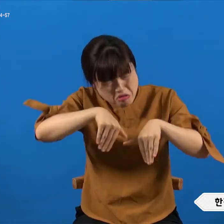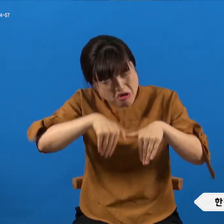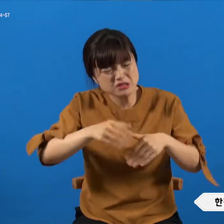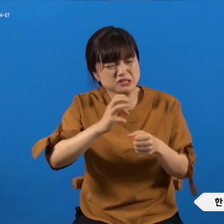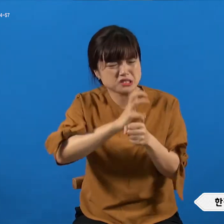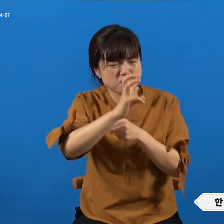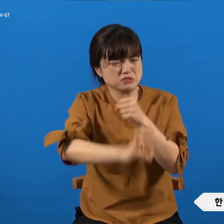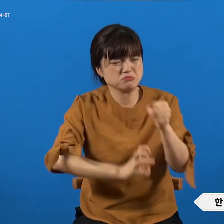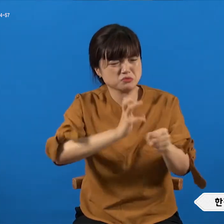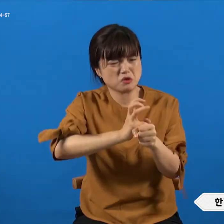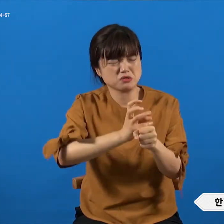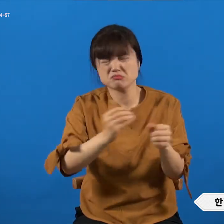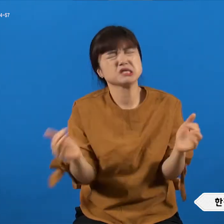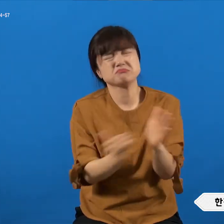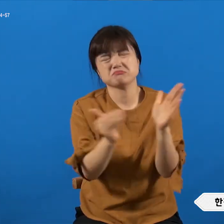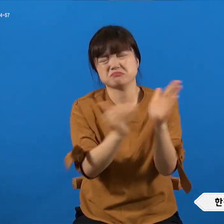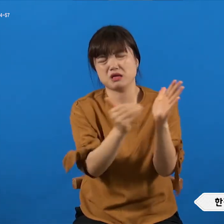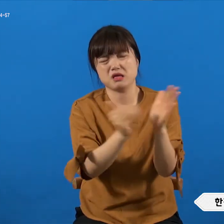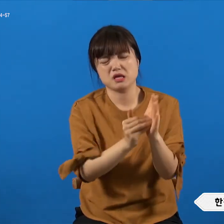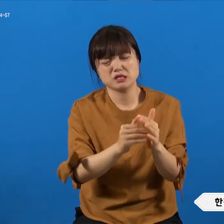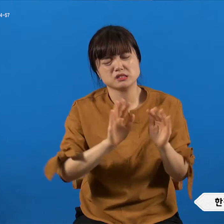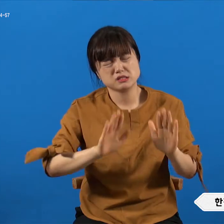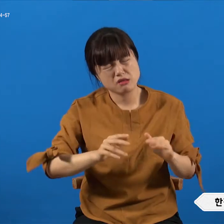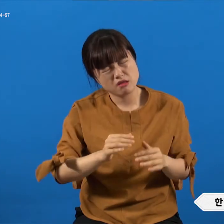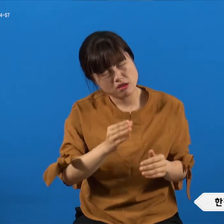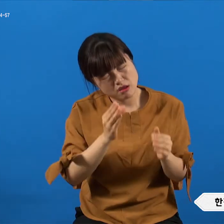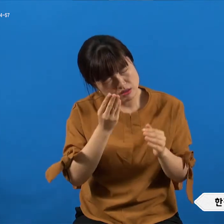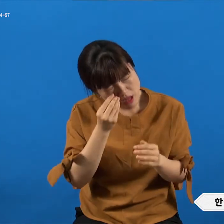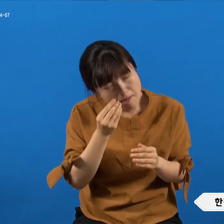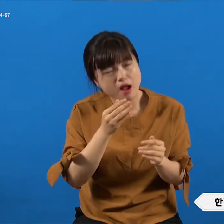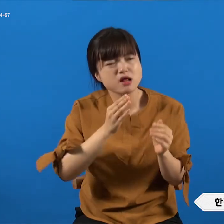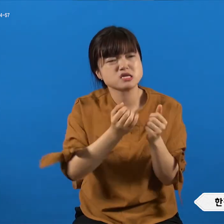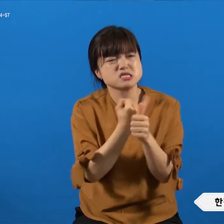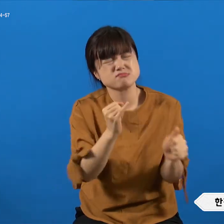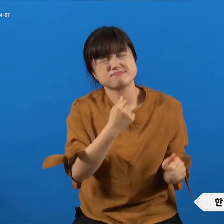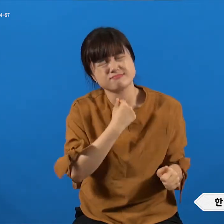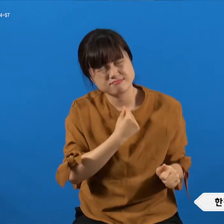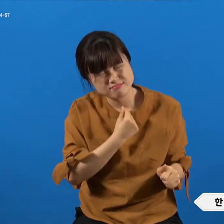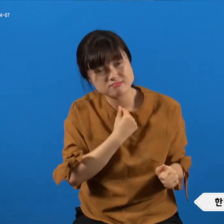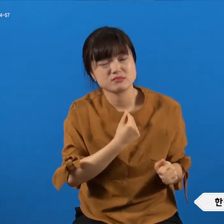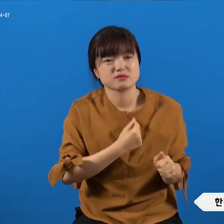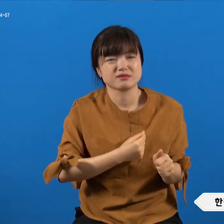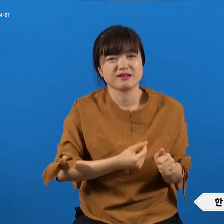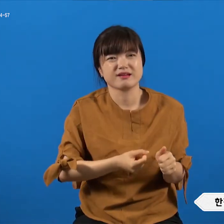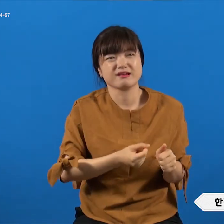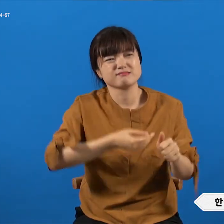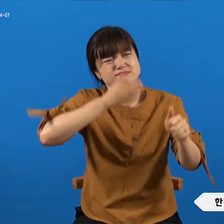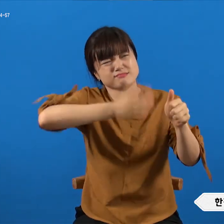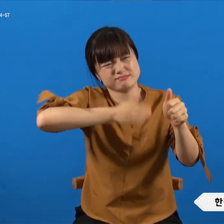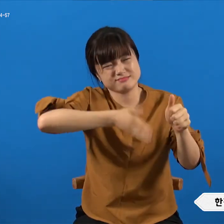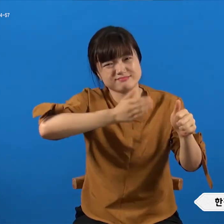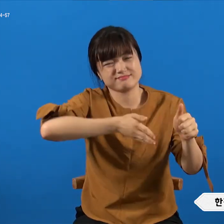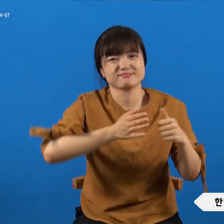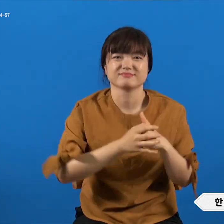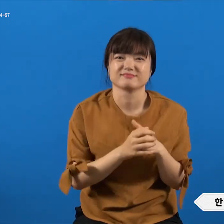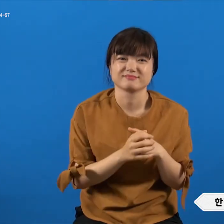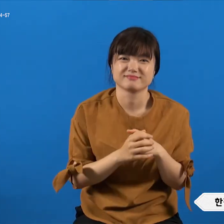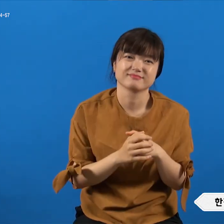한여 노릇은 30년이면 좋게요. 제발 이혼시켜주세요. 할머니가 오히려 판사를 설득하려고 했다고 합니다.